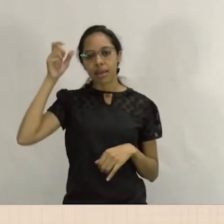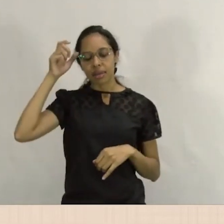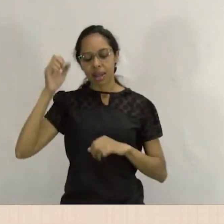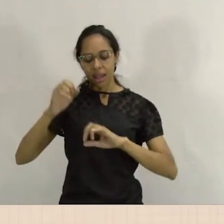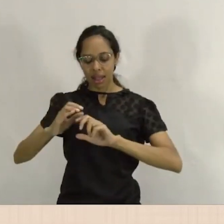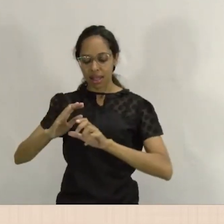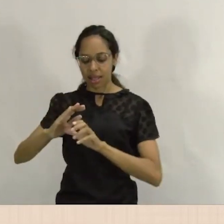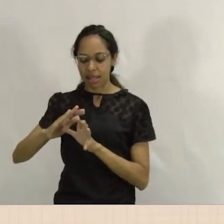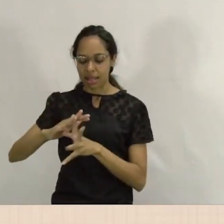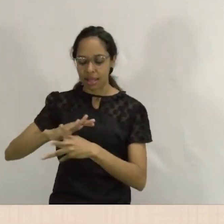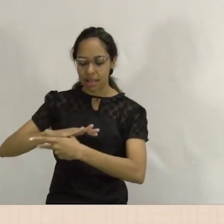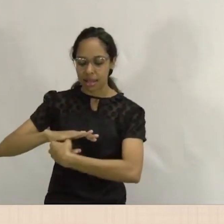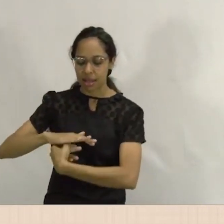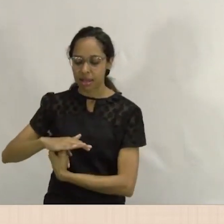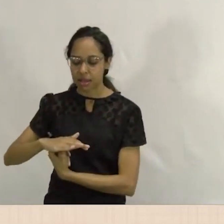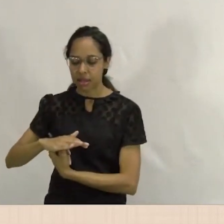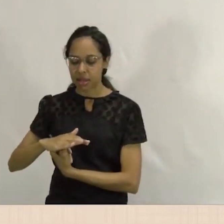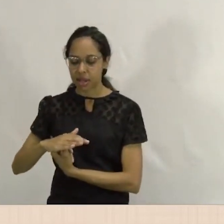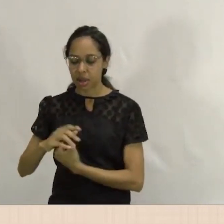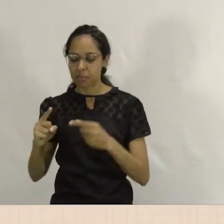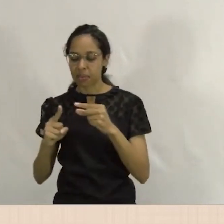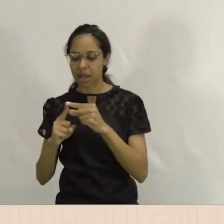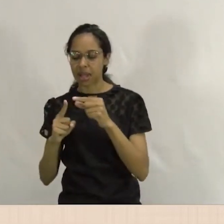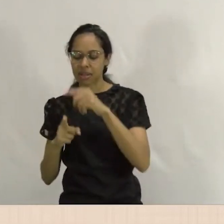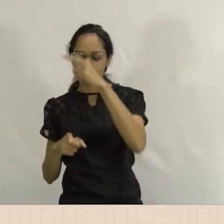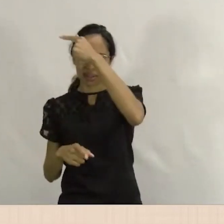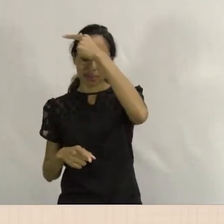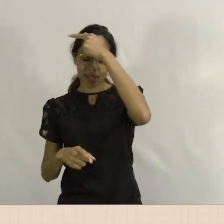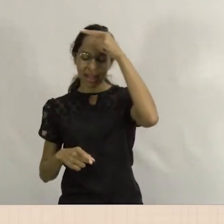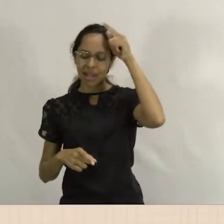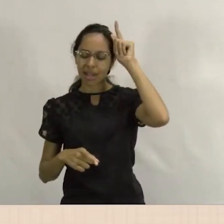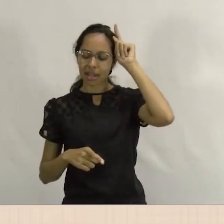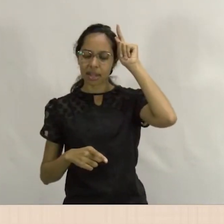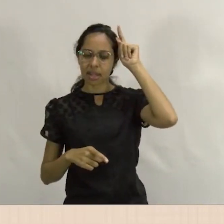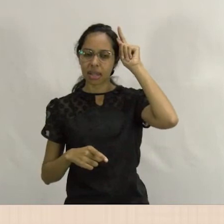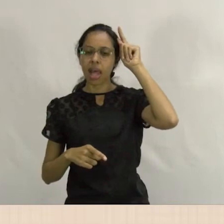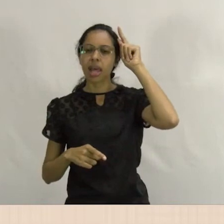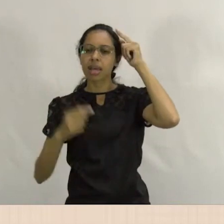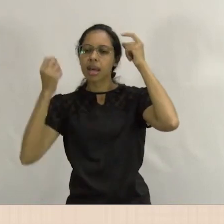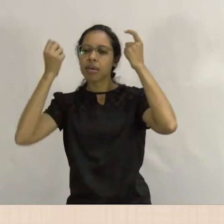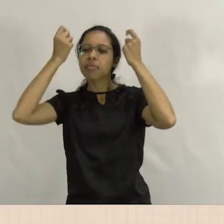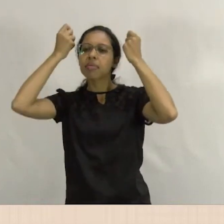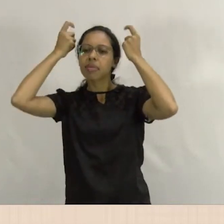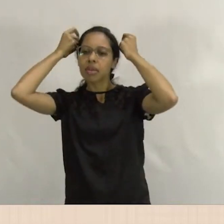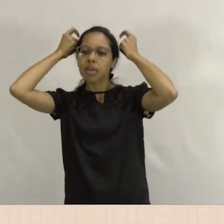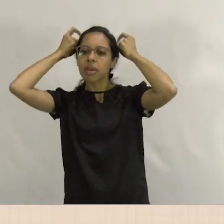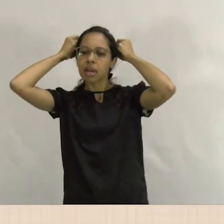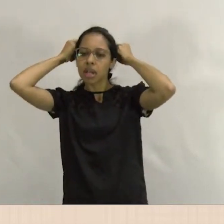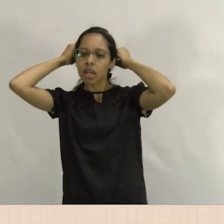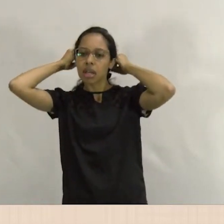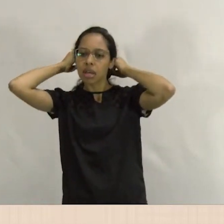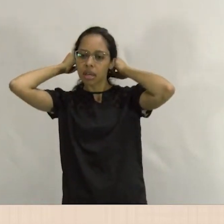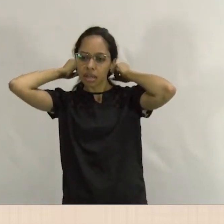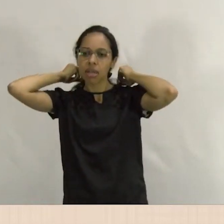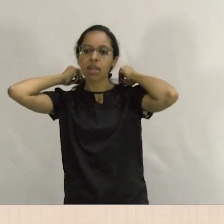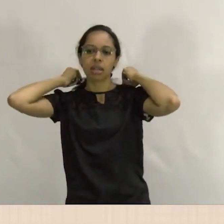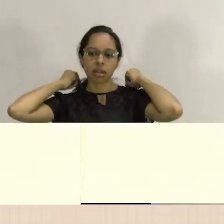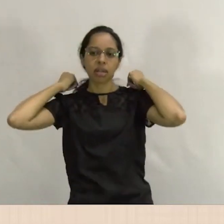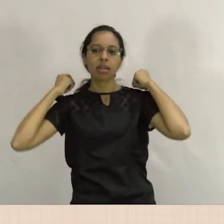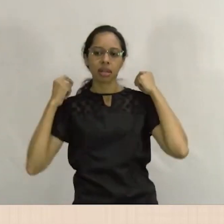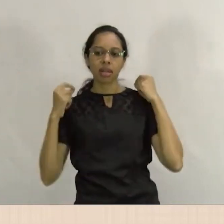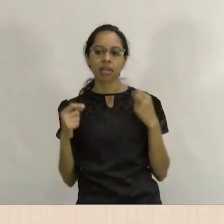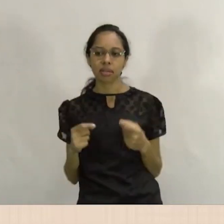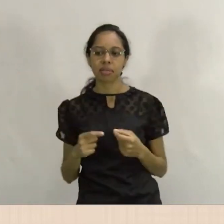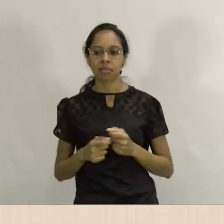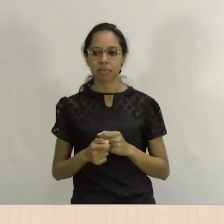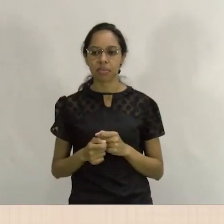A palavra grega para ladrão aqui é kleptes. Kleptes. Eu